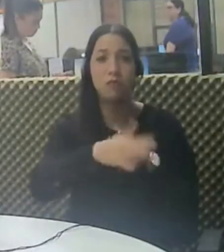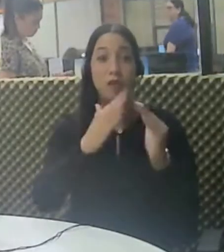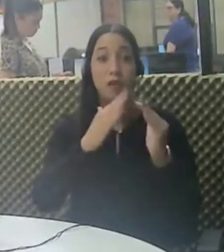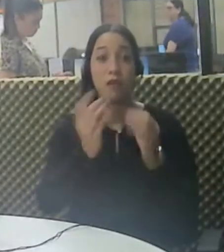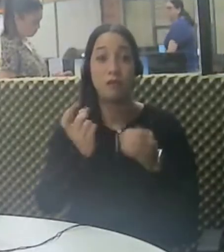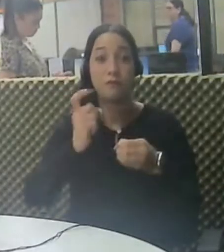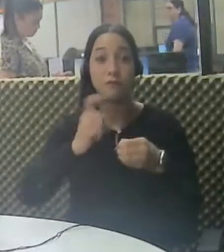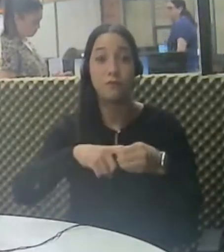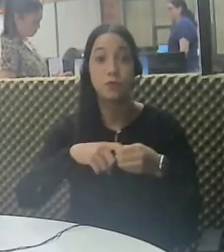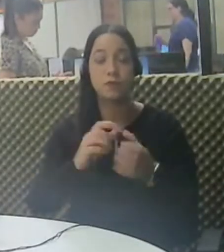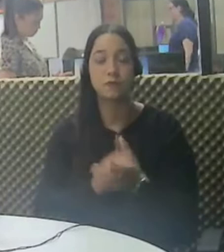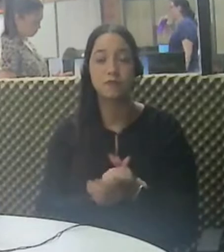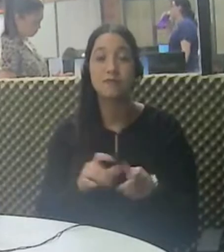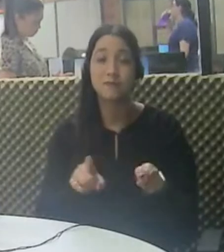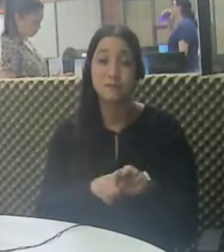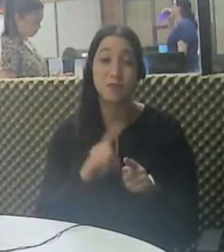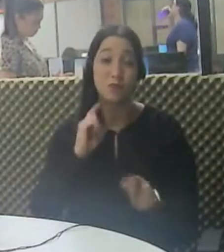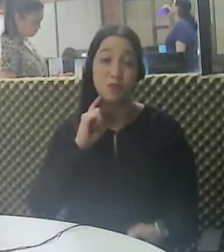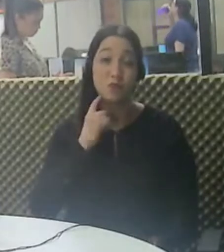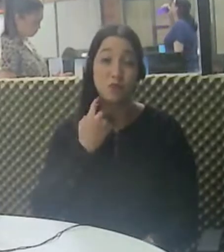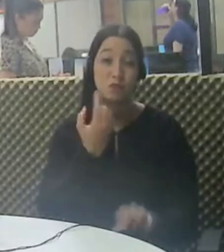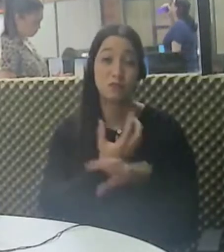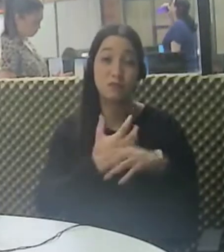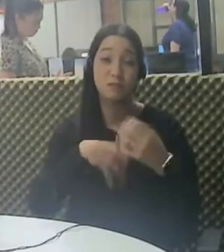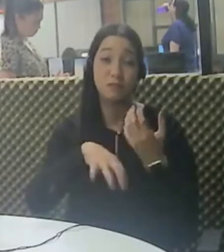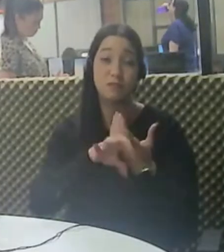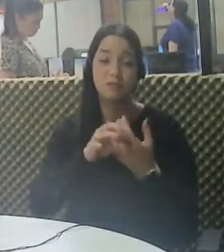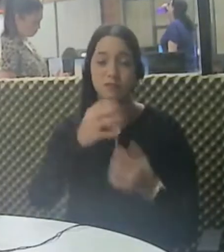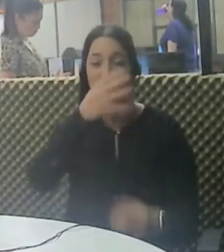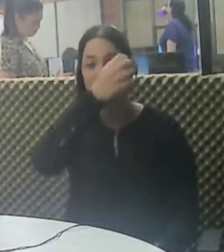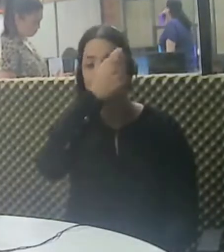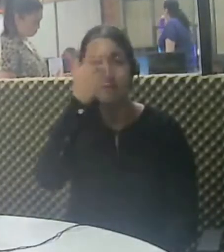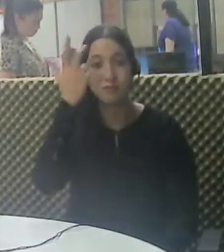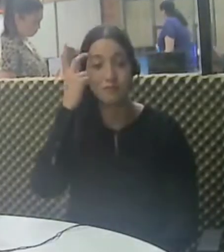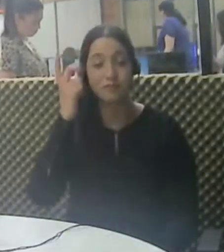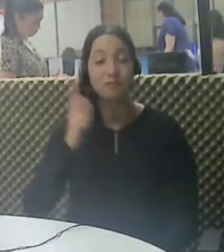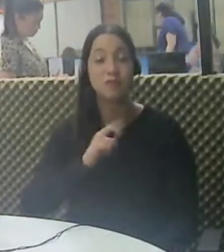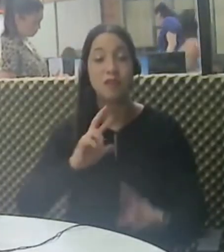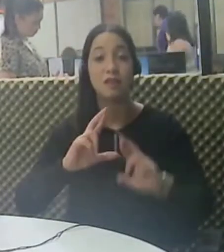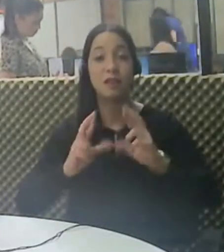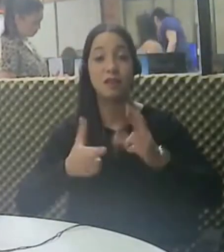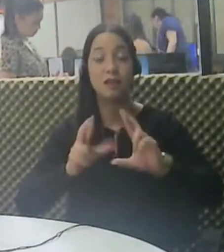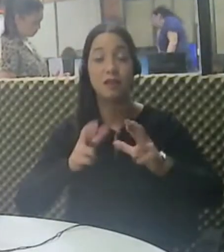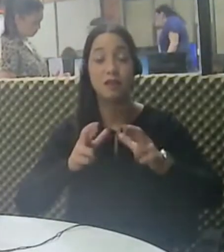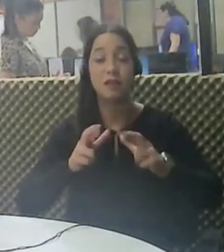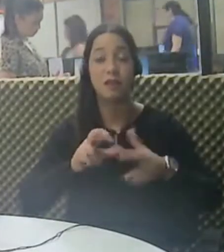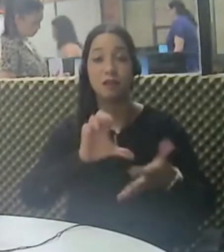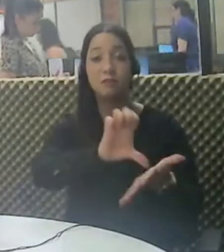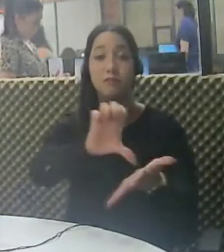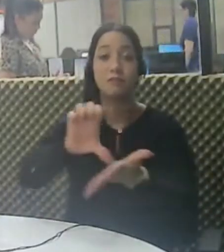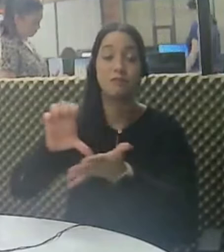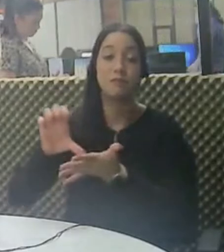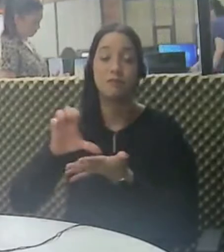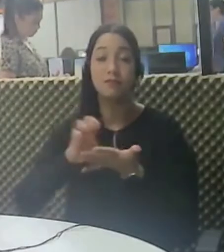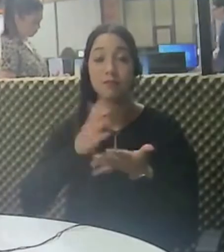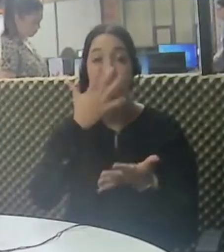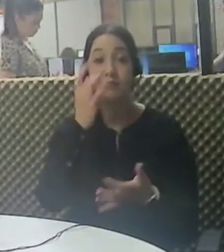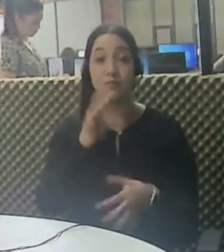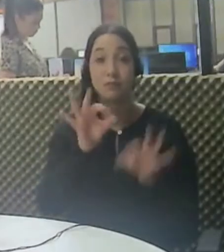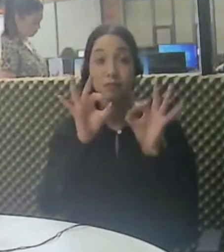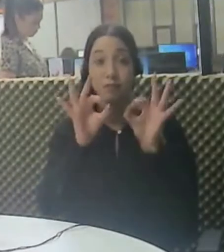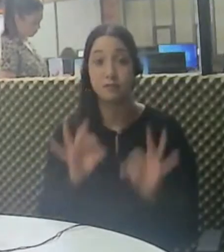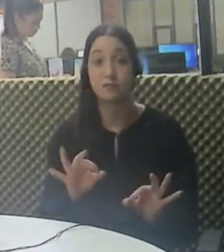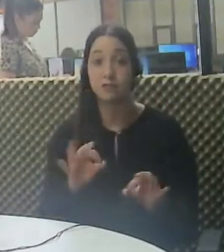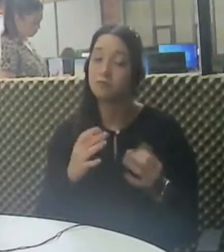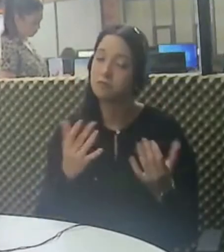residências, além de degradar o meio ambiente. A prefeitura oferece coleta seletiva e vários ecopontos para o descarte